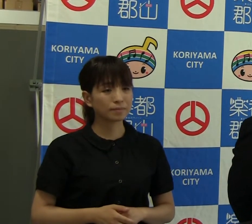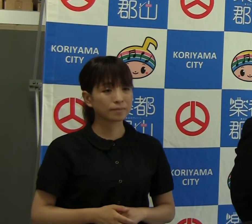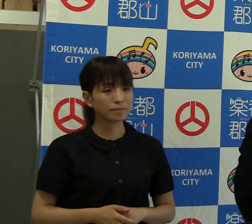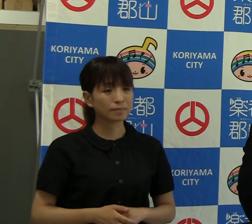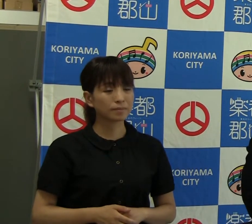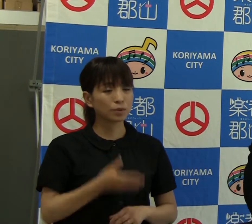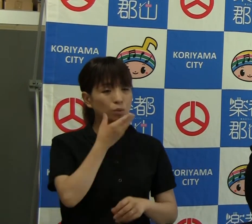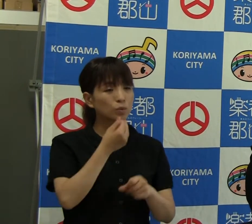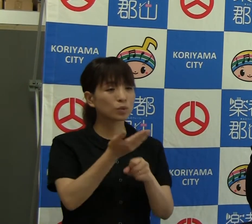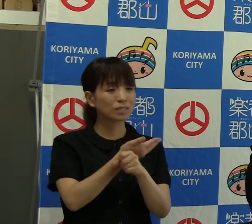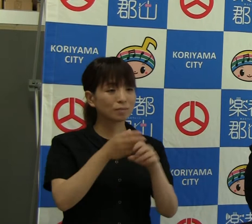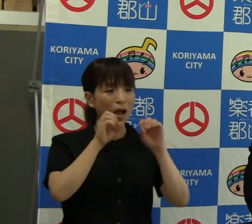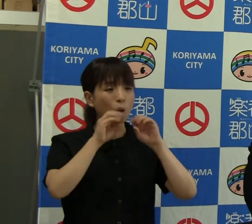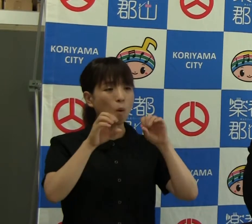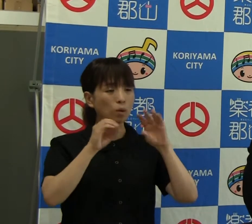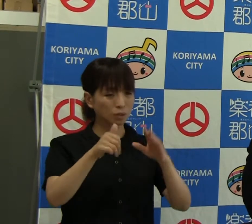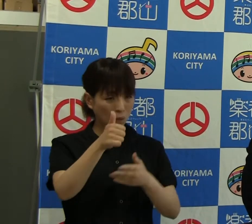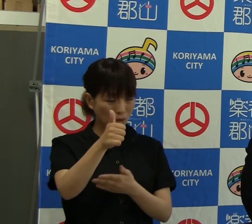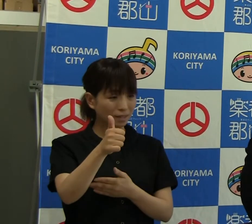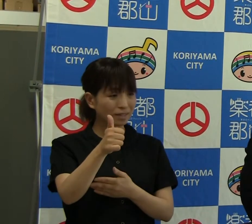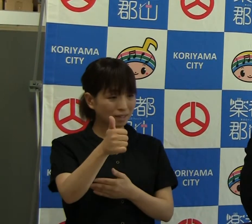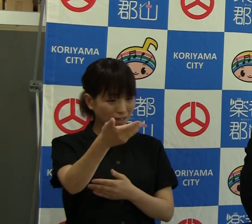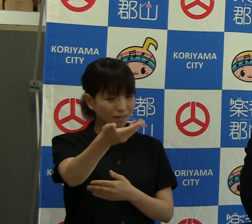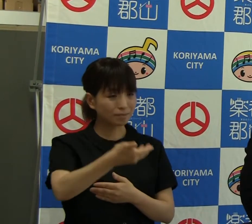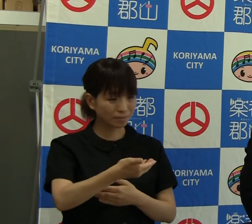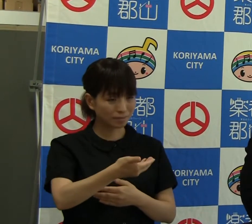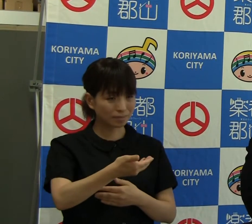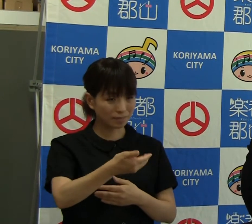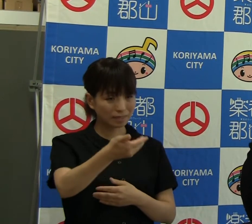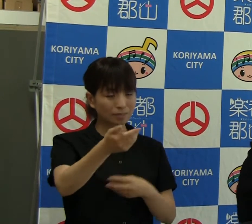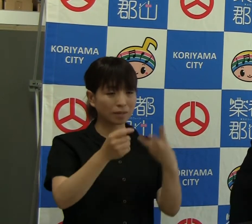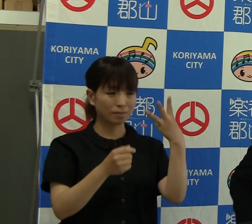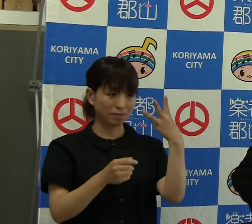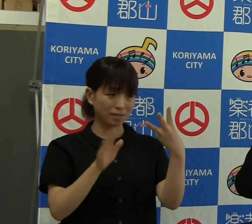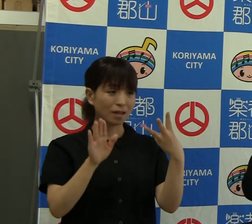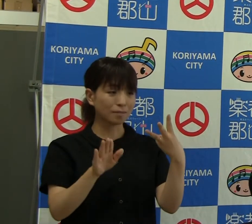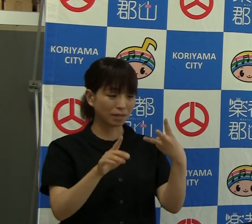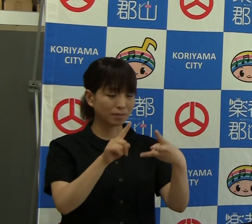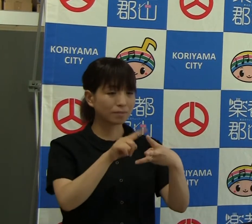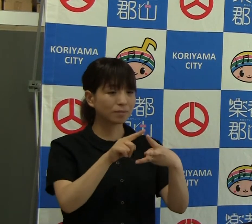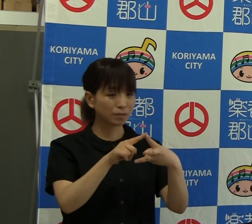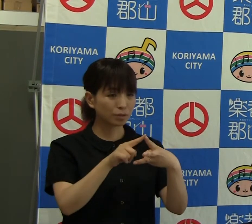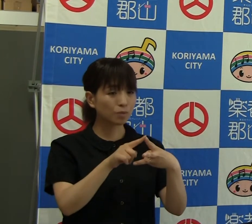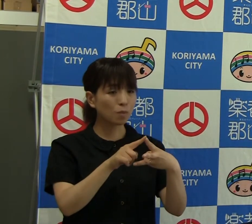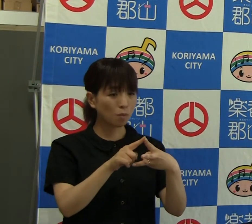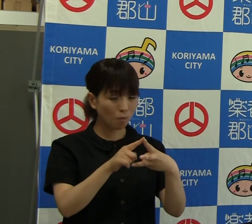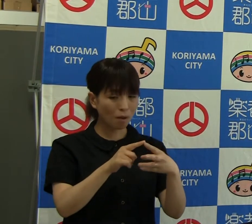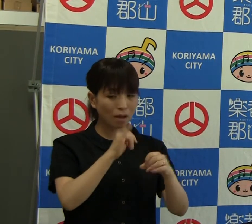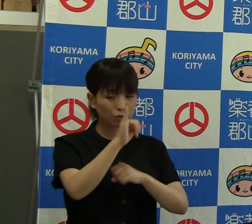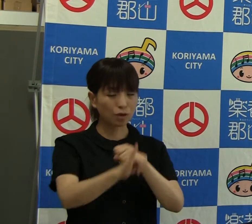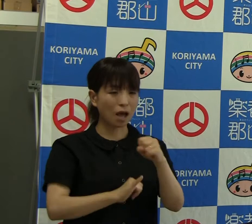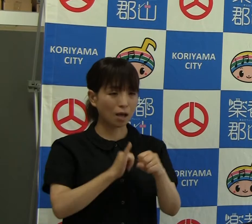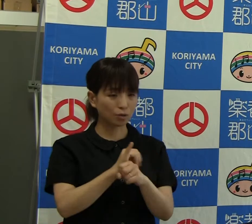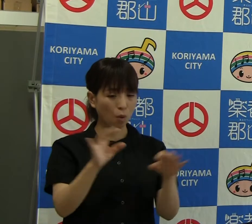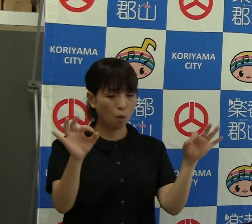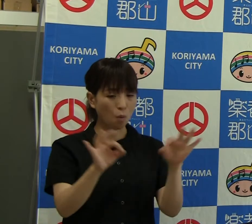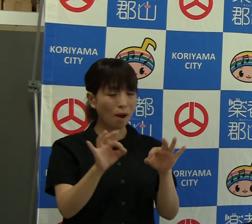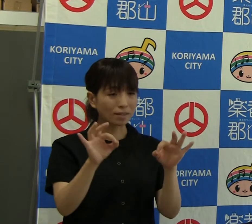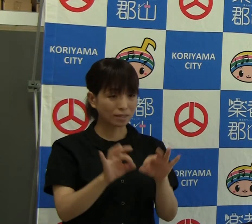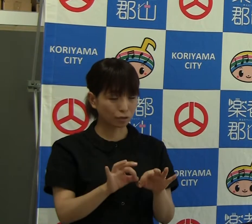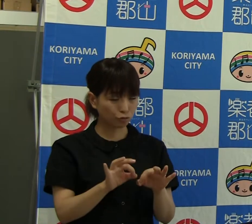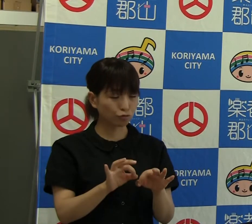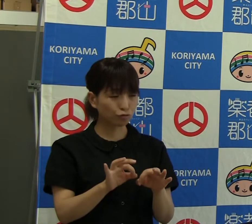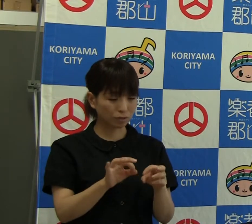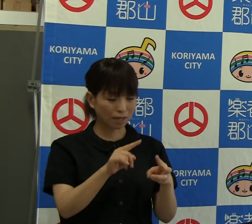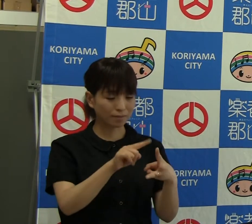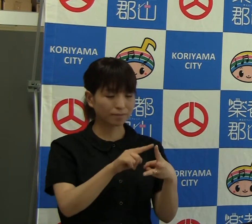すみません、福島放送です。3点ほど質問がありますので、まずクラウドファンディングの件で2件がありまして、ま